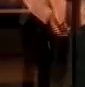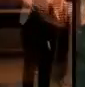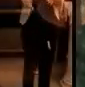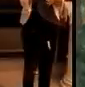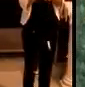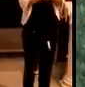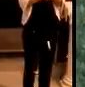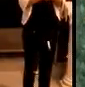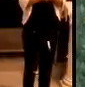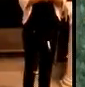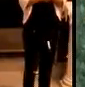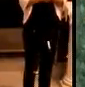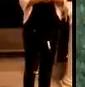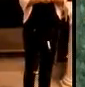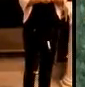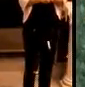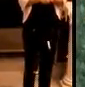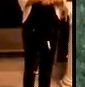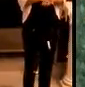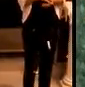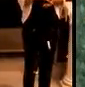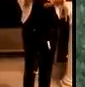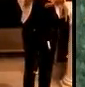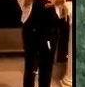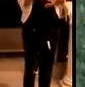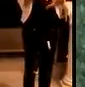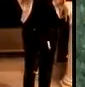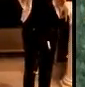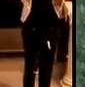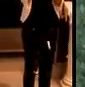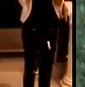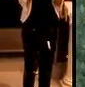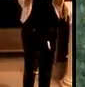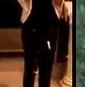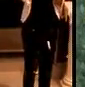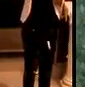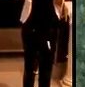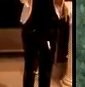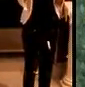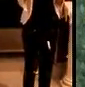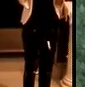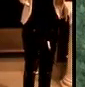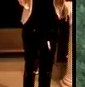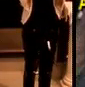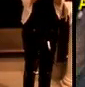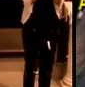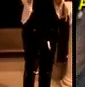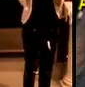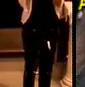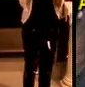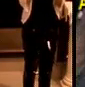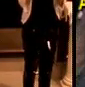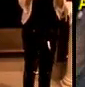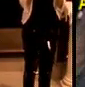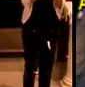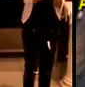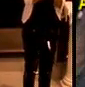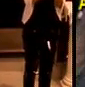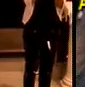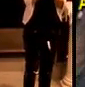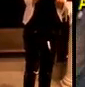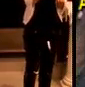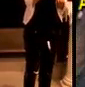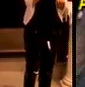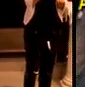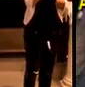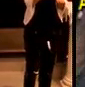mensaje del tercer ángel. Leamos ahora Apocalipsis 14. Mientras Cristo todavía sostiene los vientos, como veíamos recién